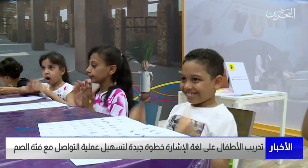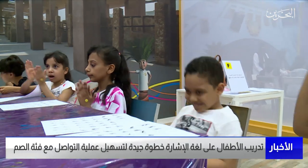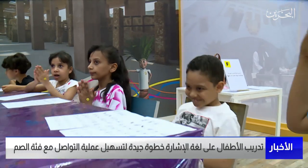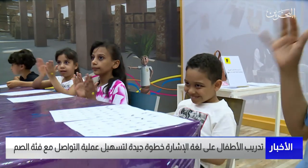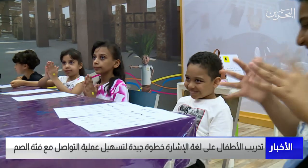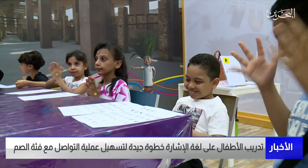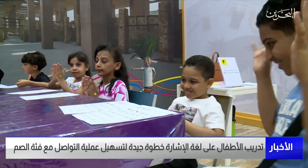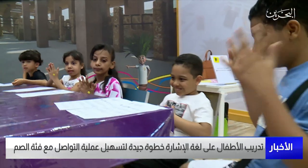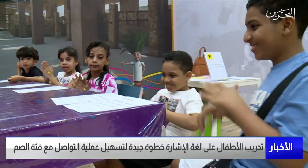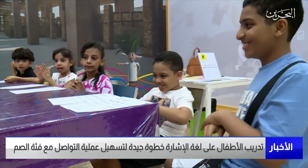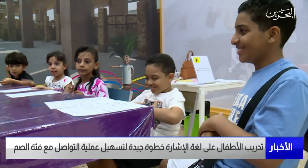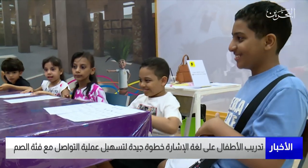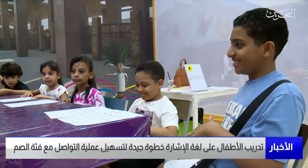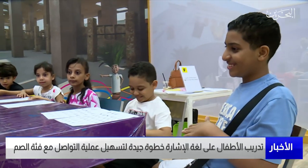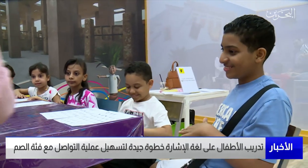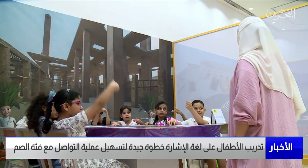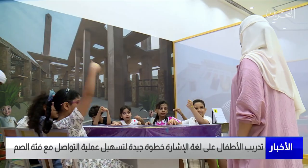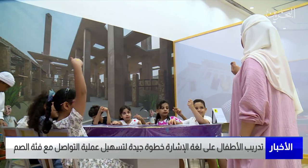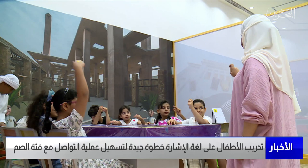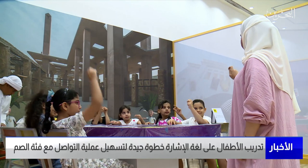ما يساهم في تسهيل إدماجهم في المجتمع.